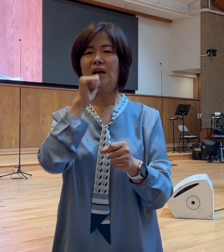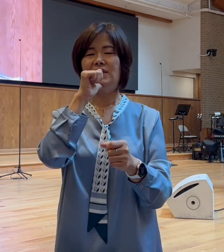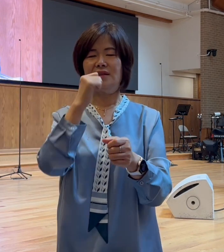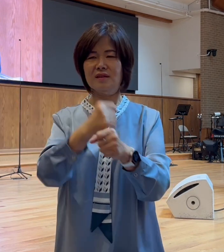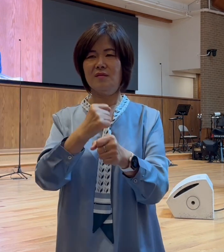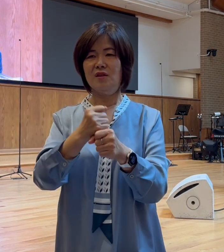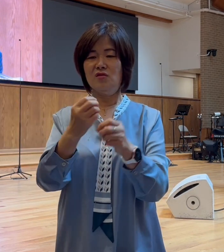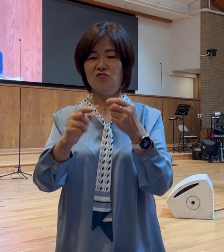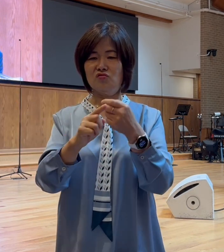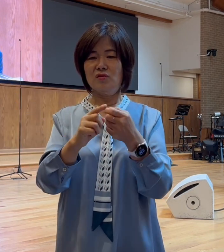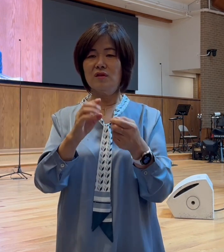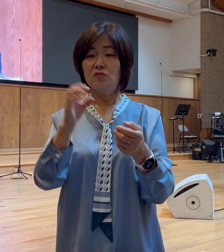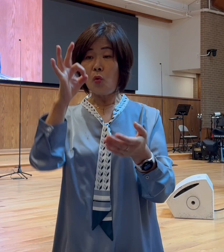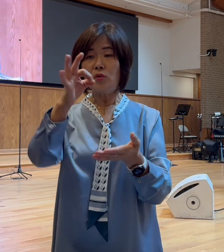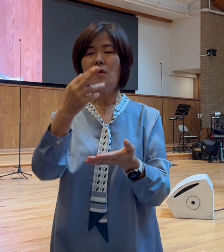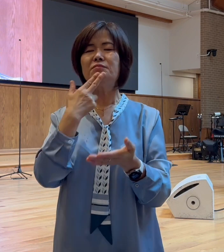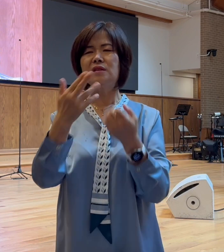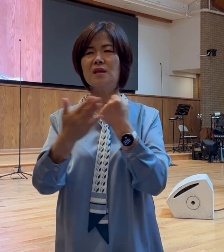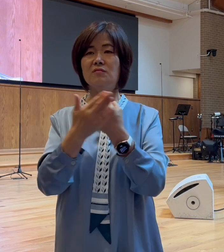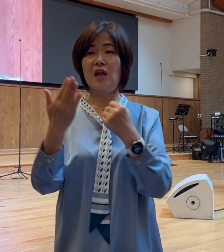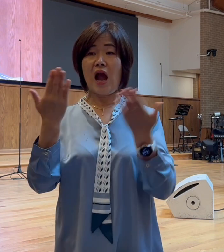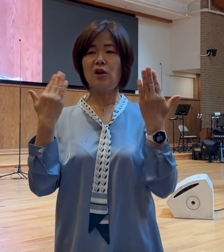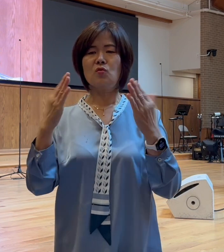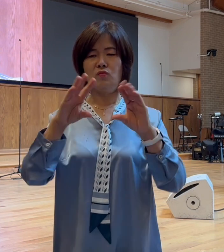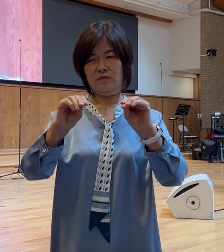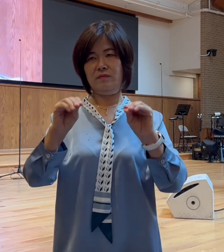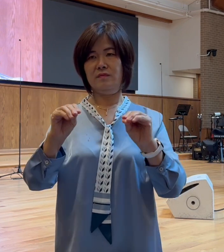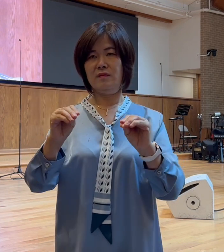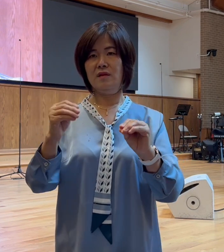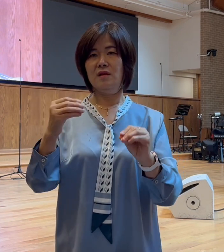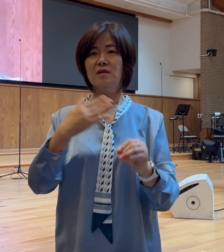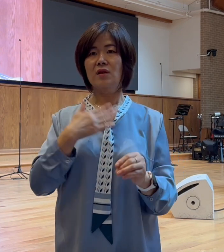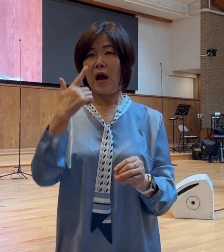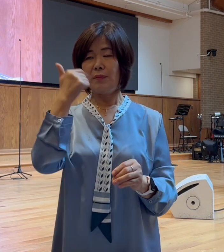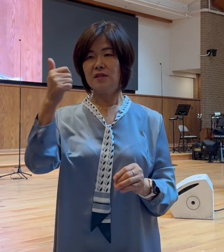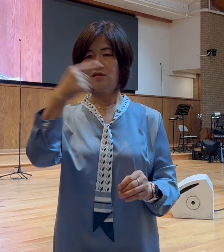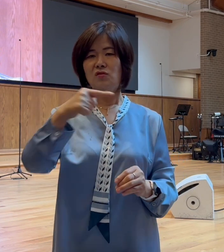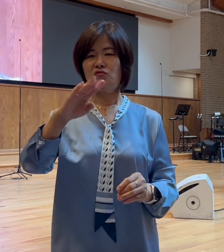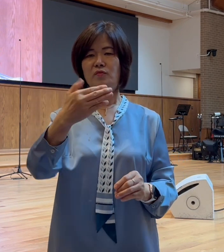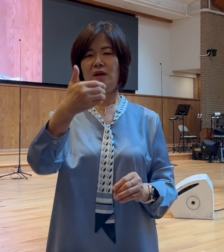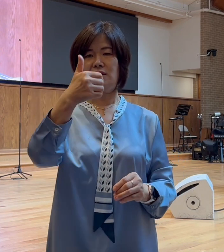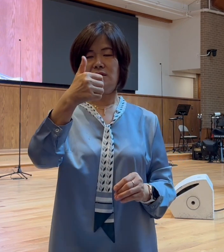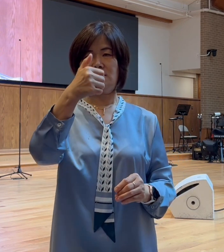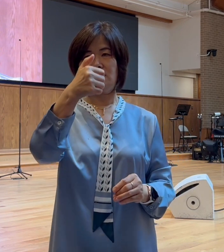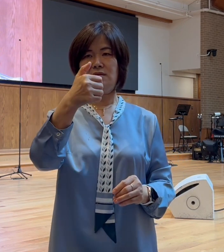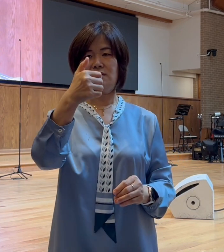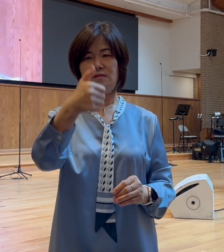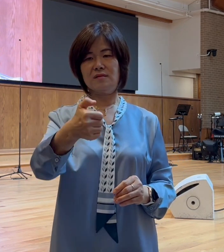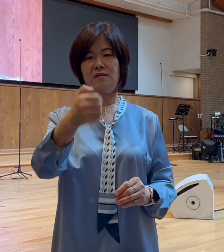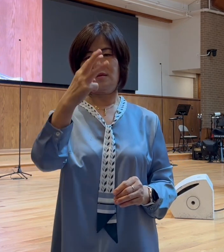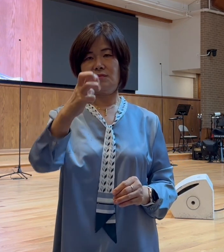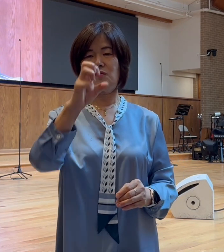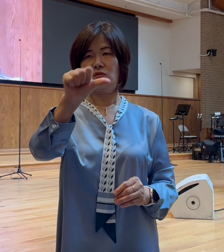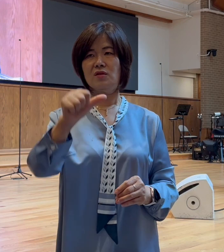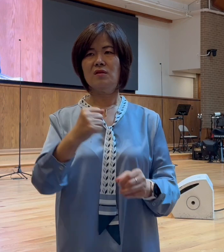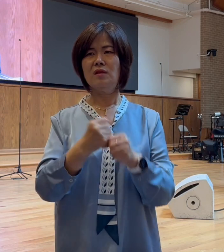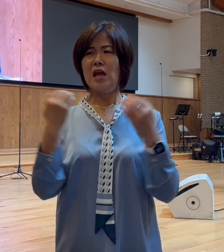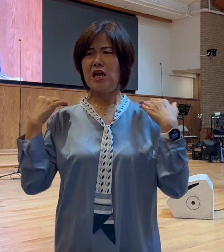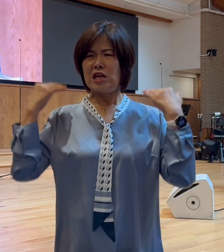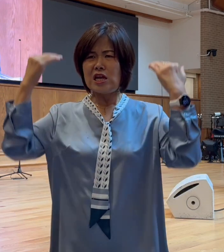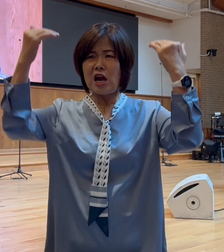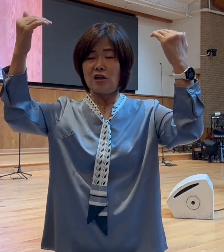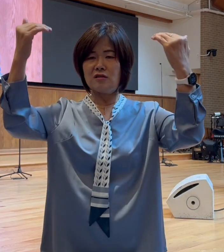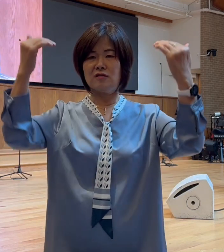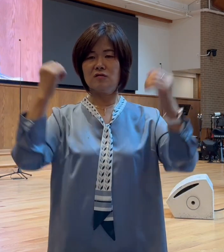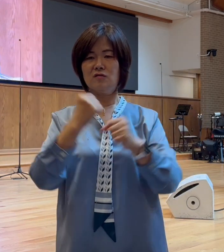휴학을 할 정도인데, 저희 아버님이 1935년생이시고 작년에 소천하셨습니다. 그런데 키가 크고